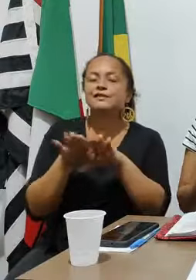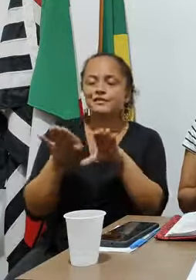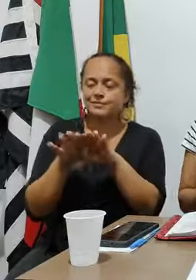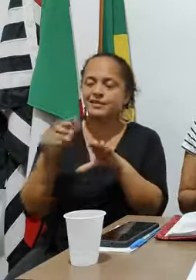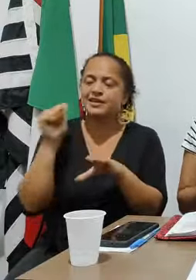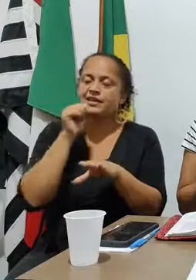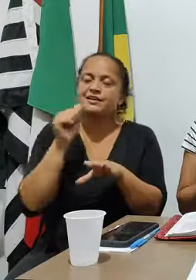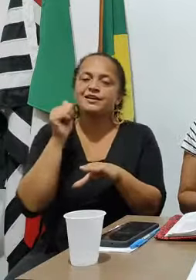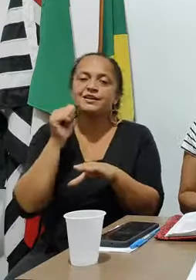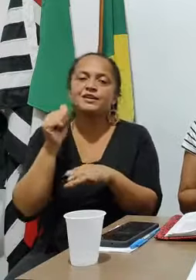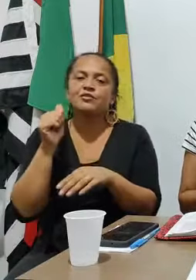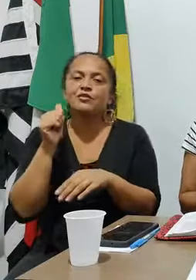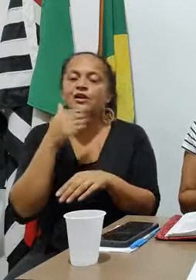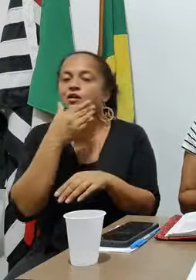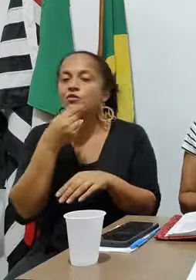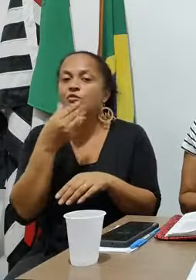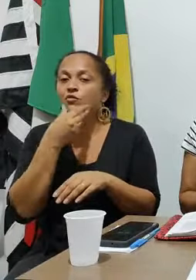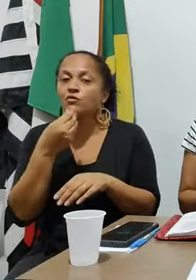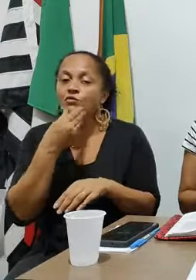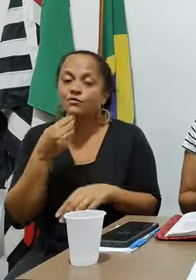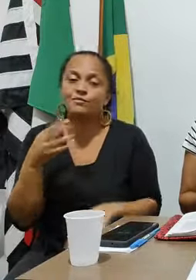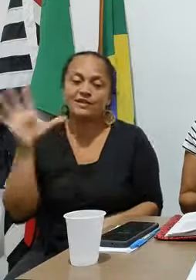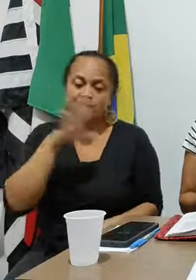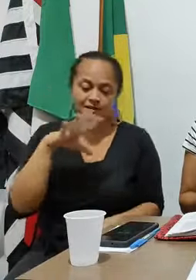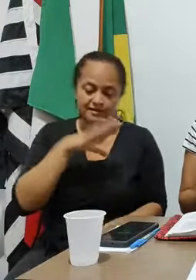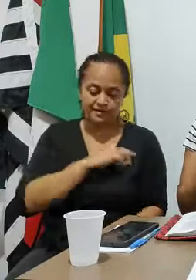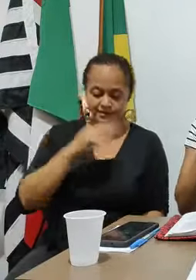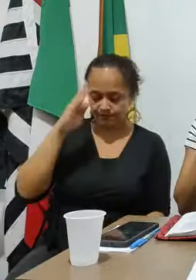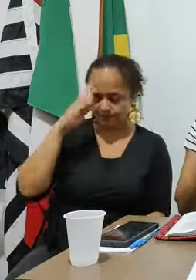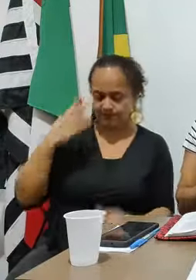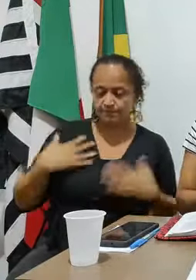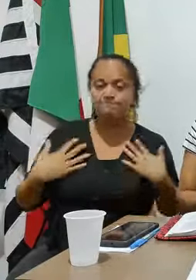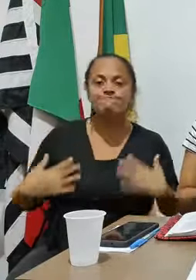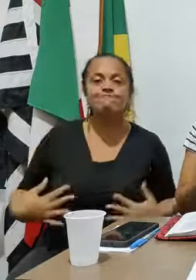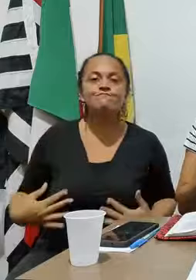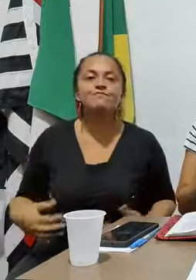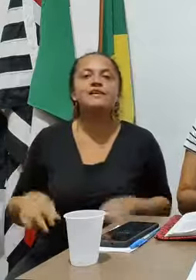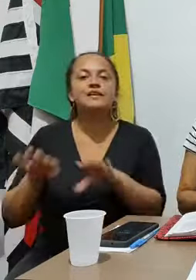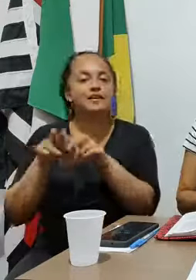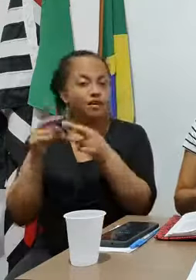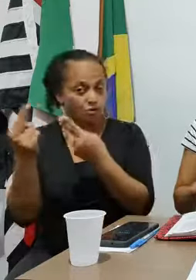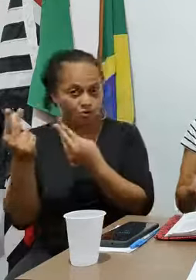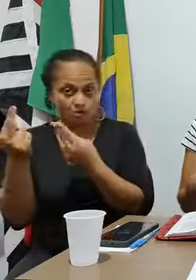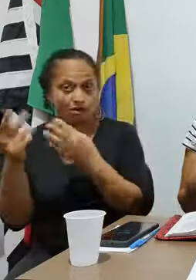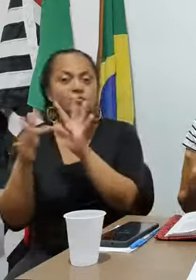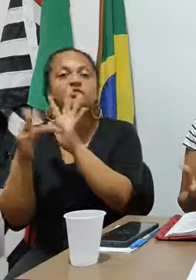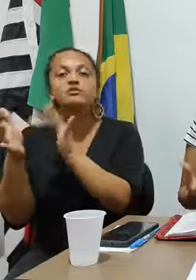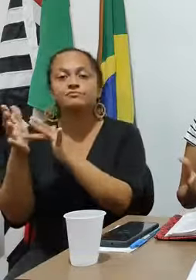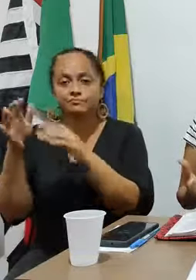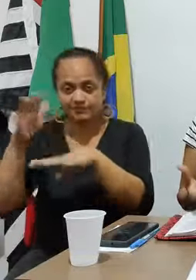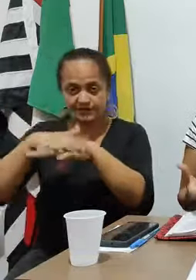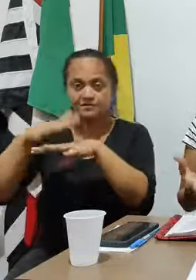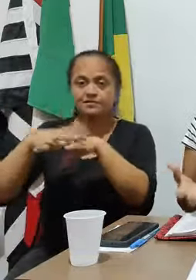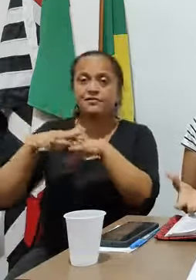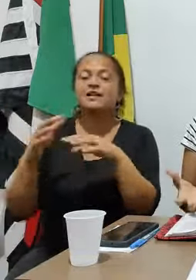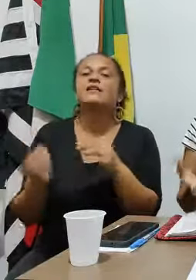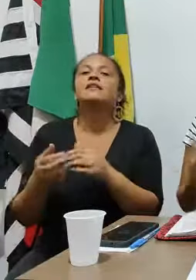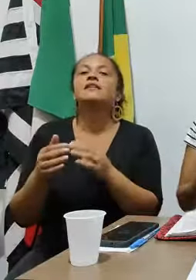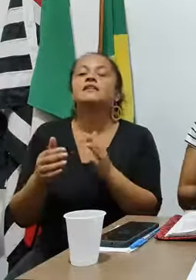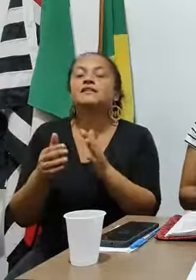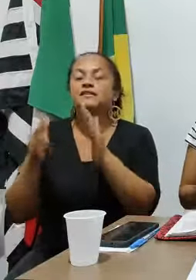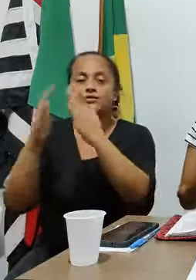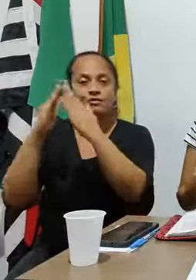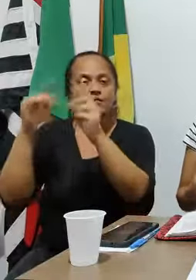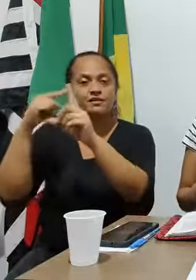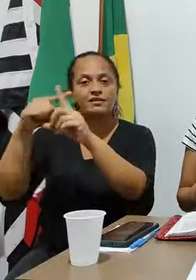dela cuida, como também Cristo faz com a igreja, porque nós somos membros do seu corpo. Eis porque deixará o homem o